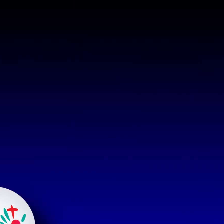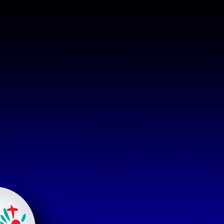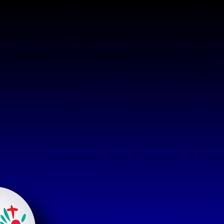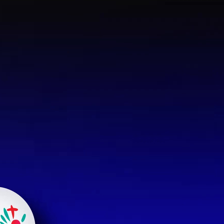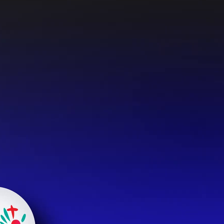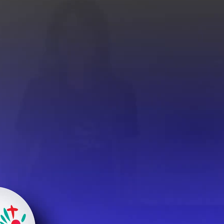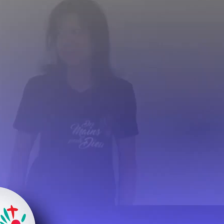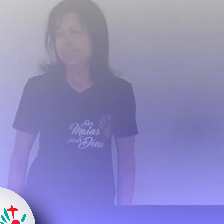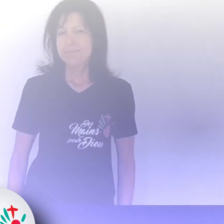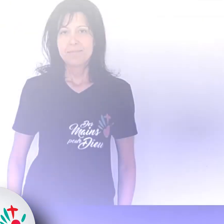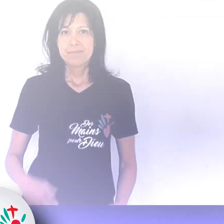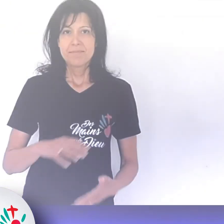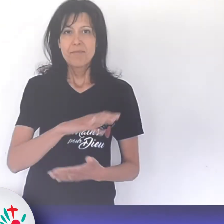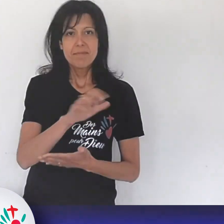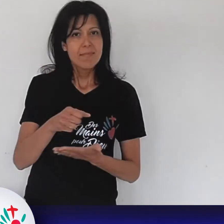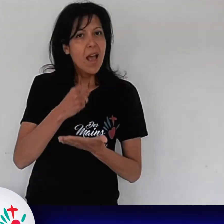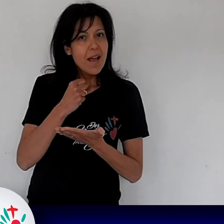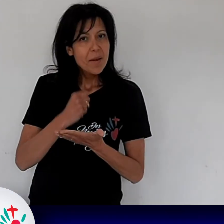Amen.